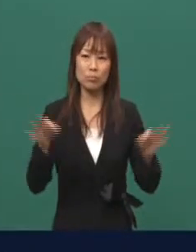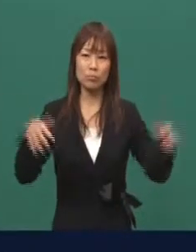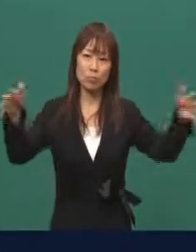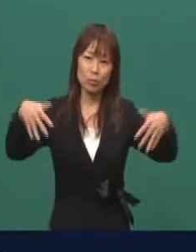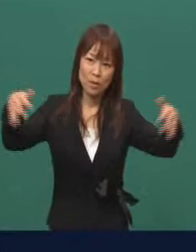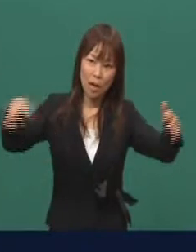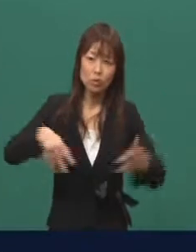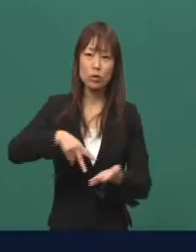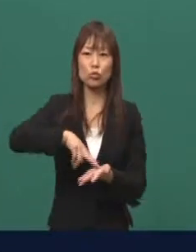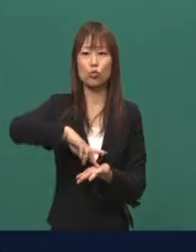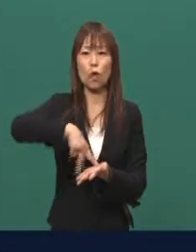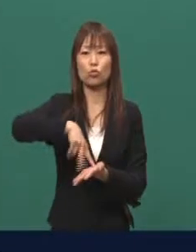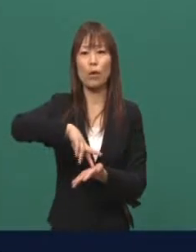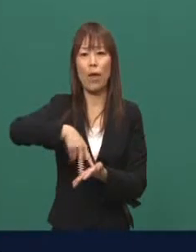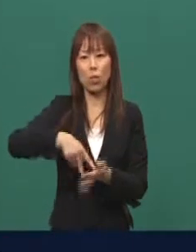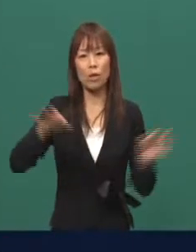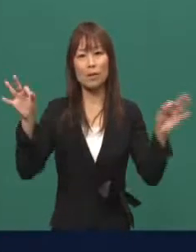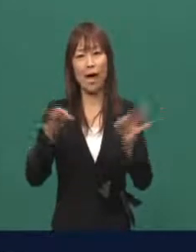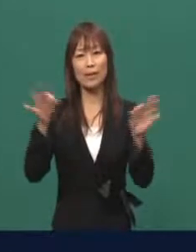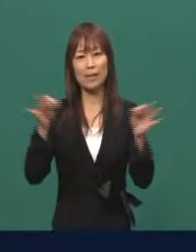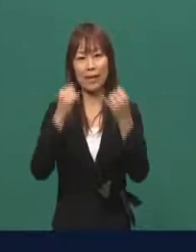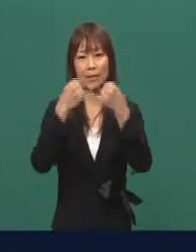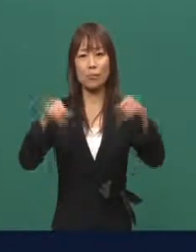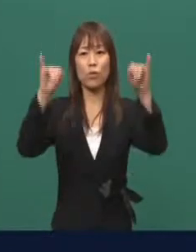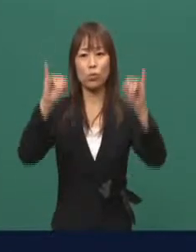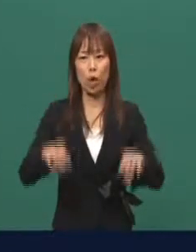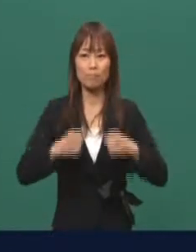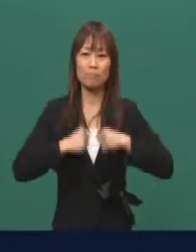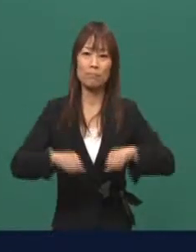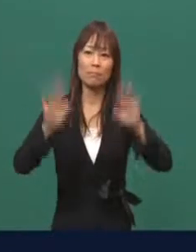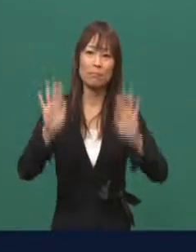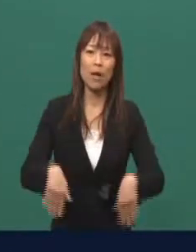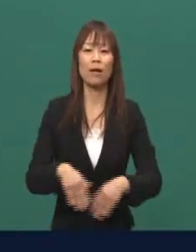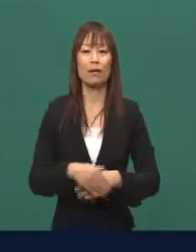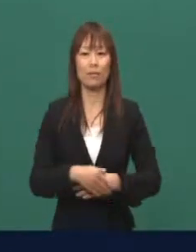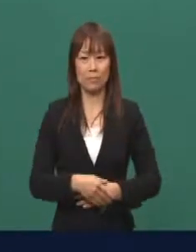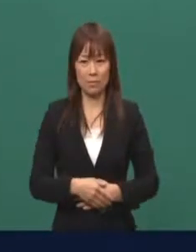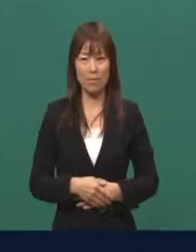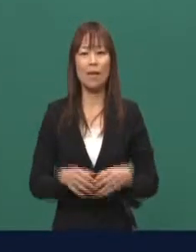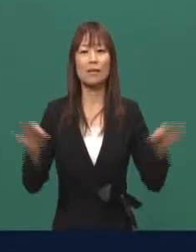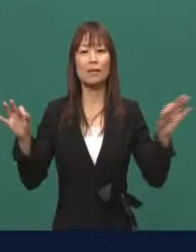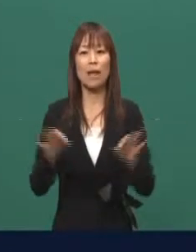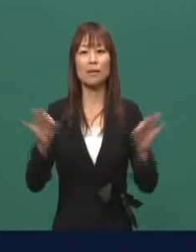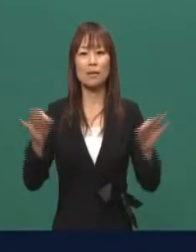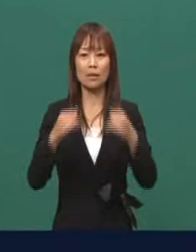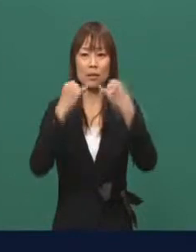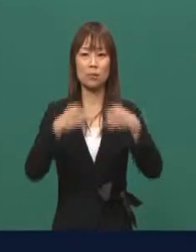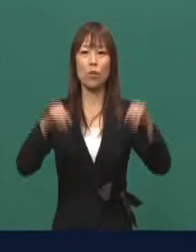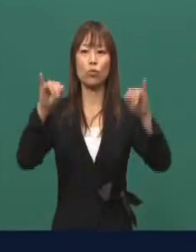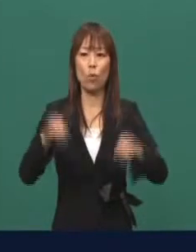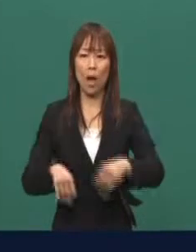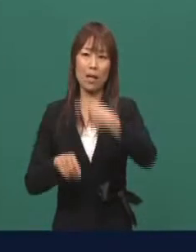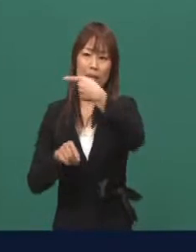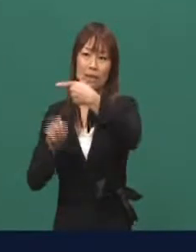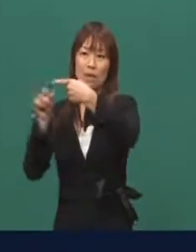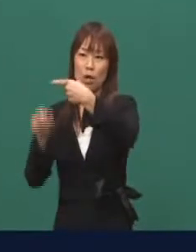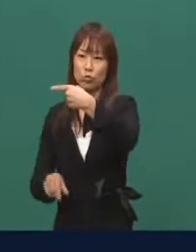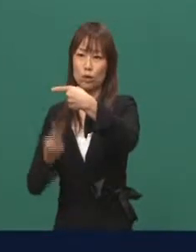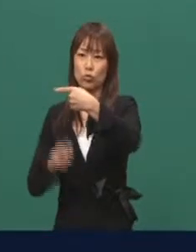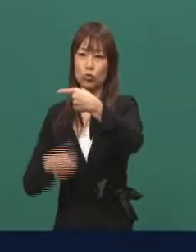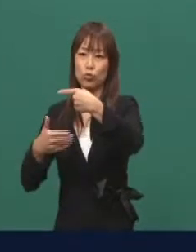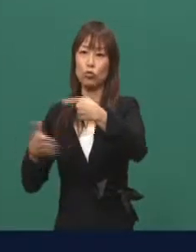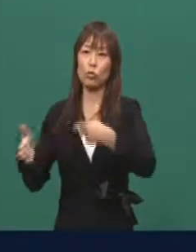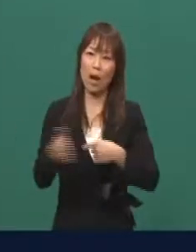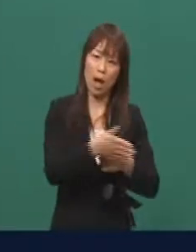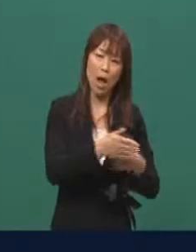地への募金を呼びかけるフィギュアスケートのチャリティーイベントが行われました。このチャリティーイベ